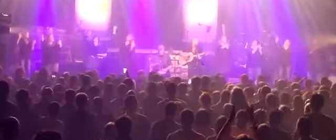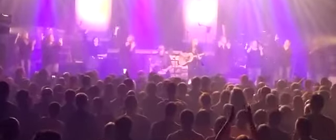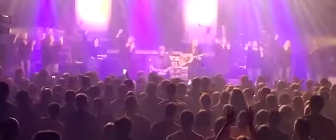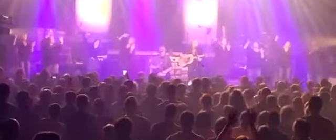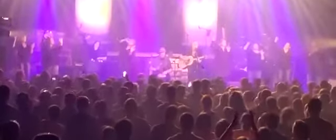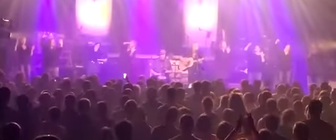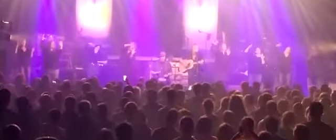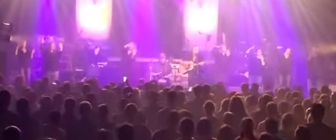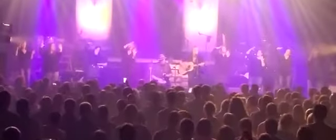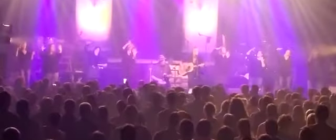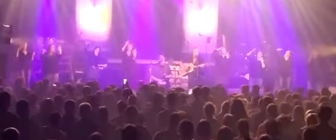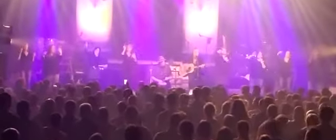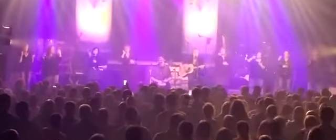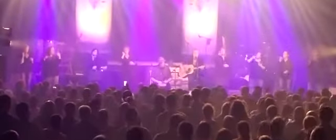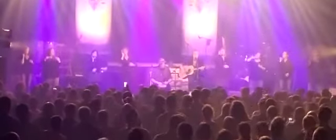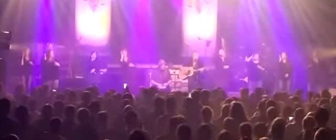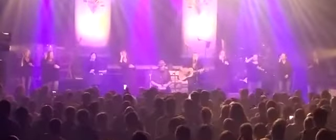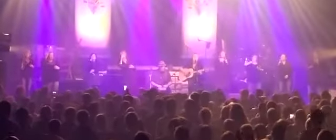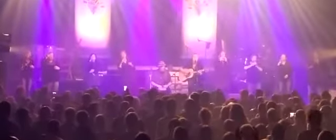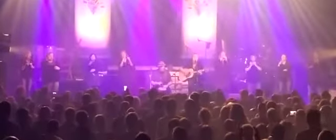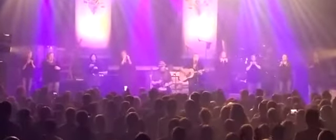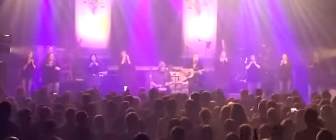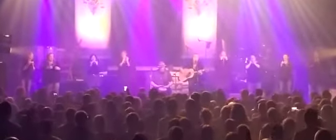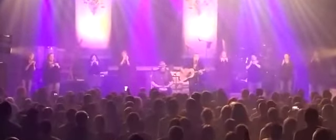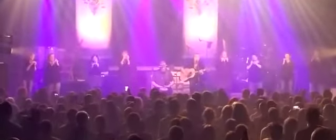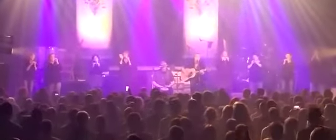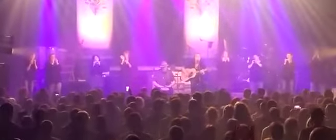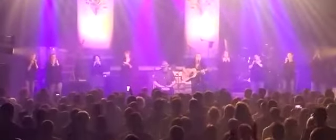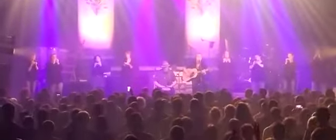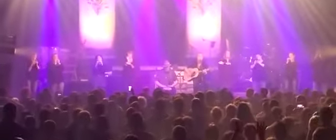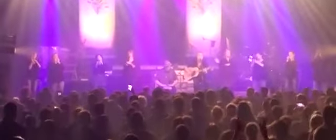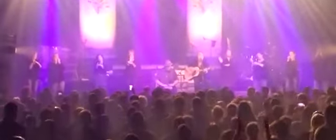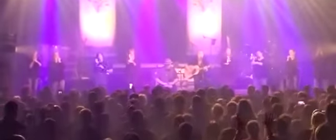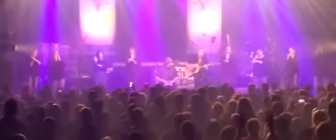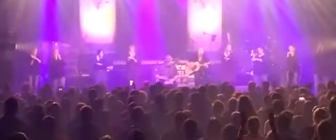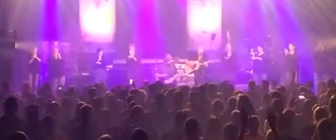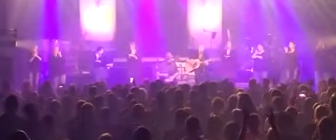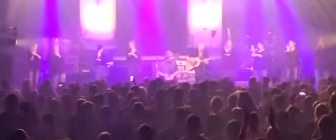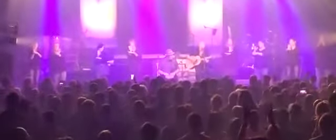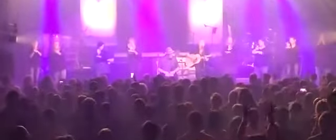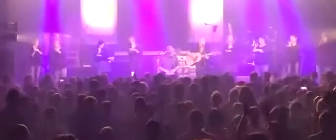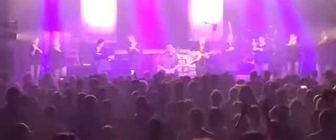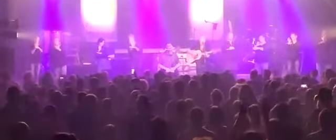Soleil éclaircissant qui brille d'amour au